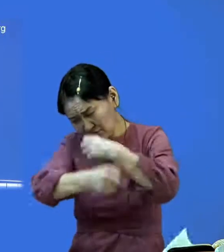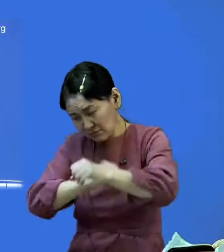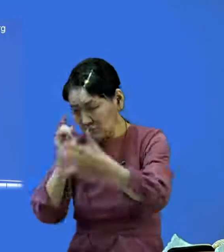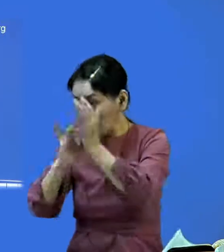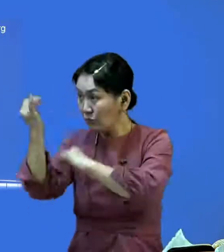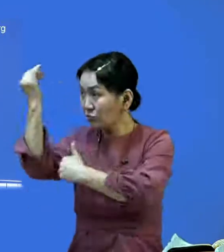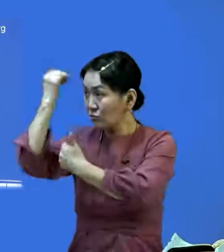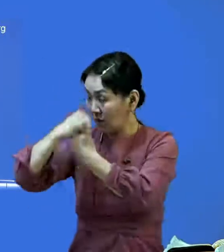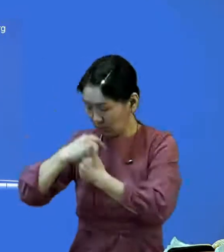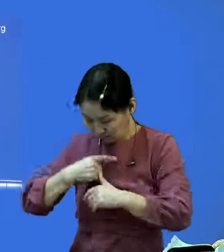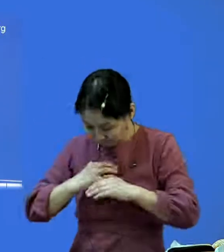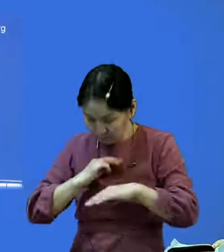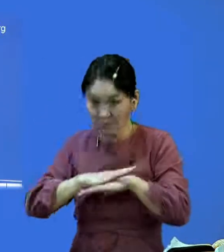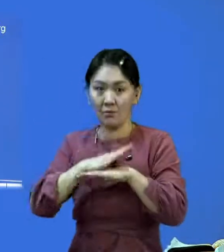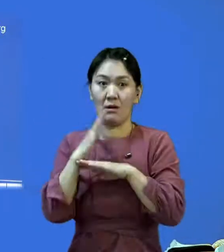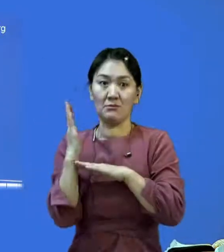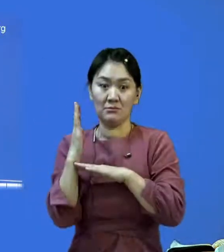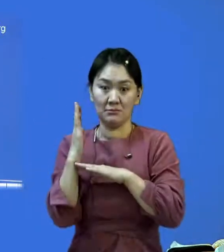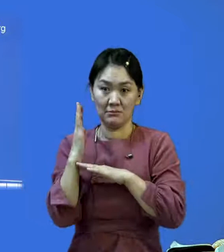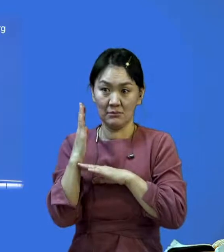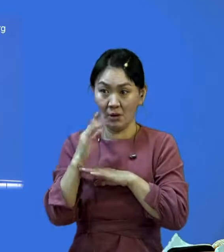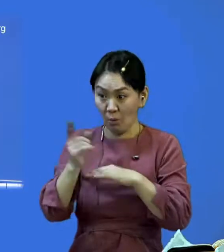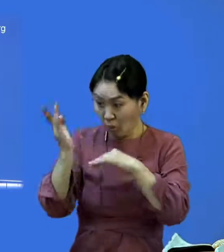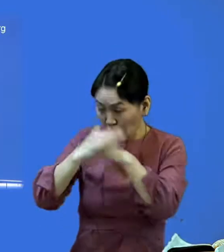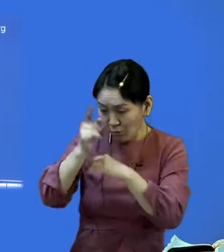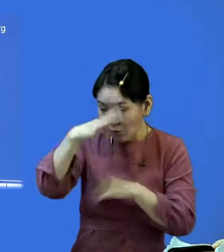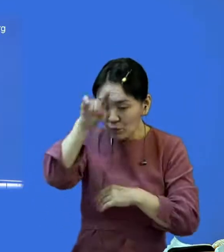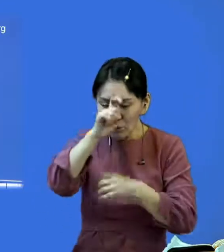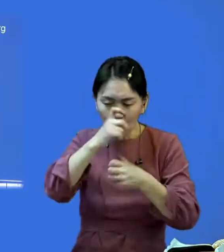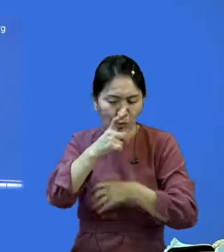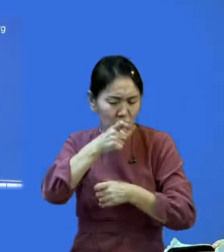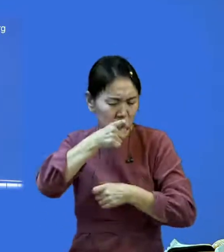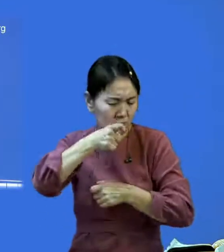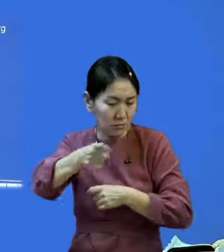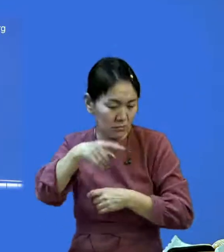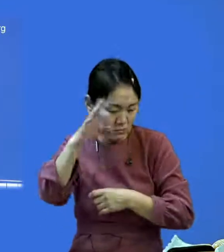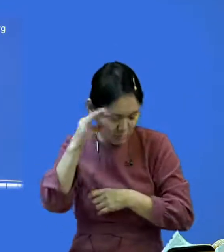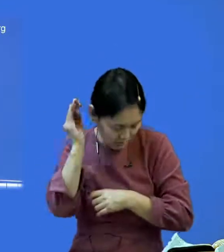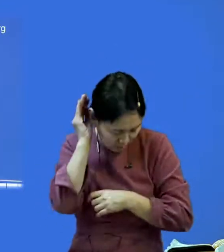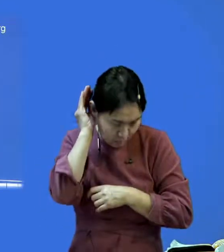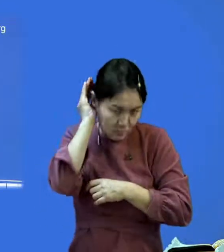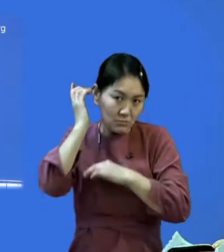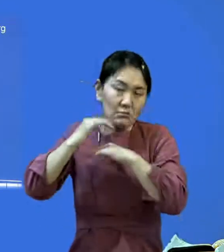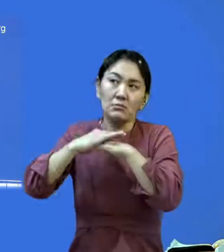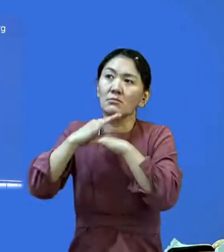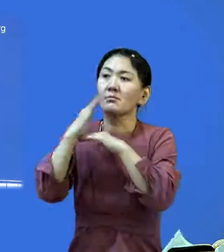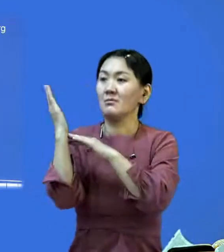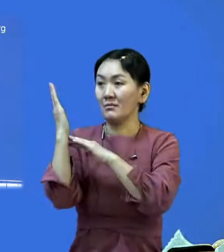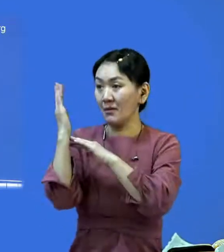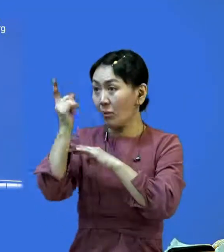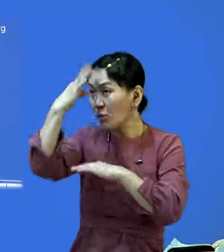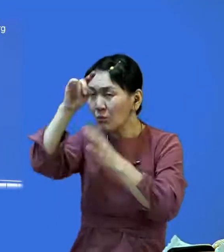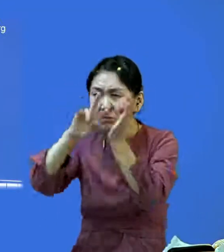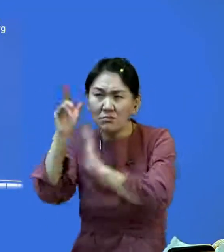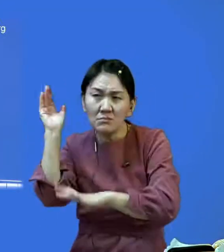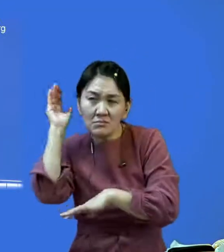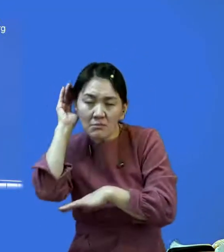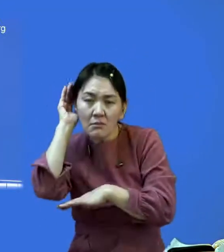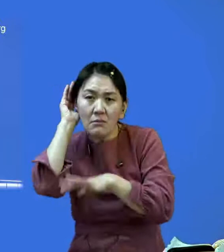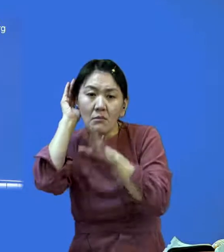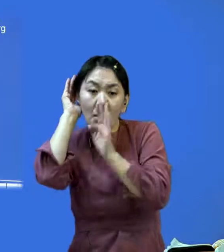Тэмээ өхөксөд бурхны хүүгийн дууг сонсох цаг ирж байна. Ирчгээд байна. Сонсон нь амьлах болно гэсэн. Бурхны үгийг сонсох